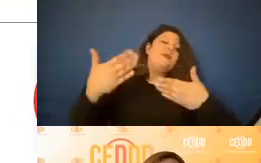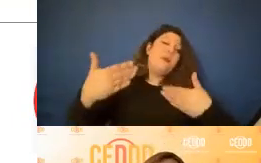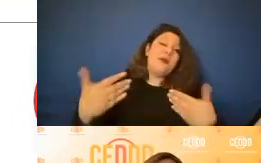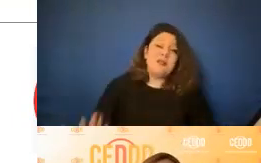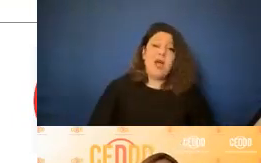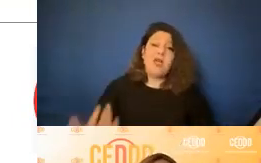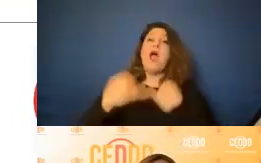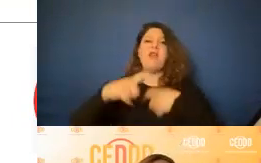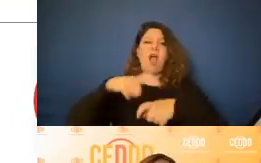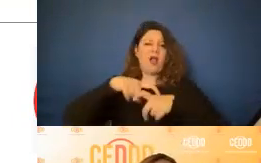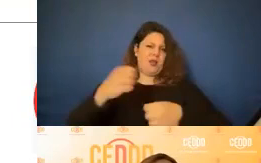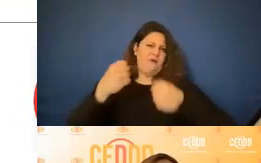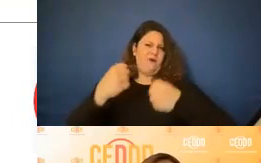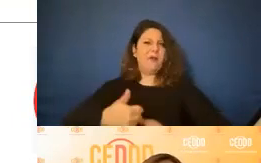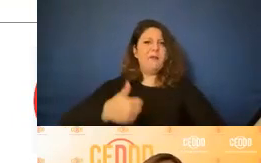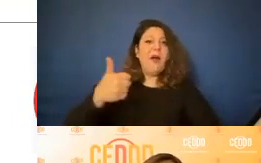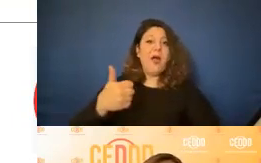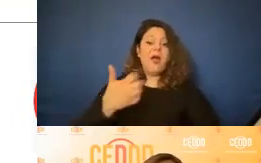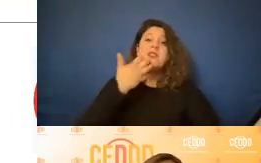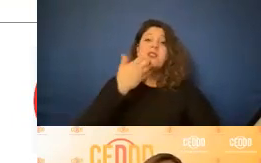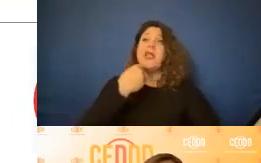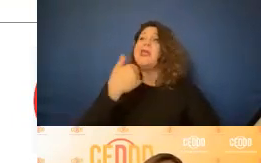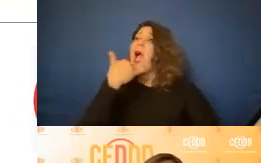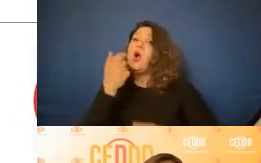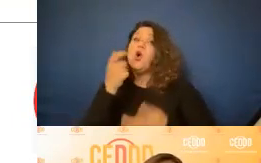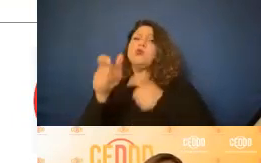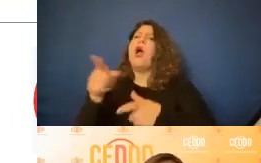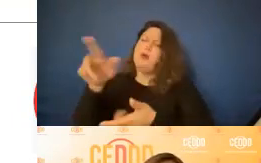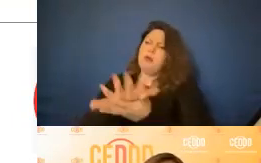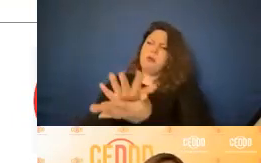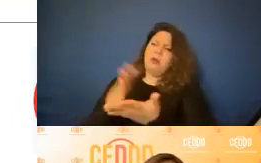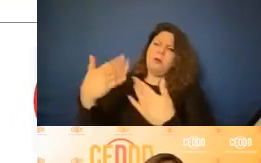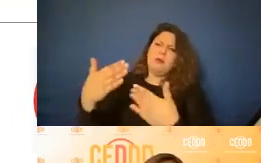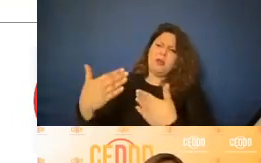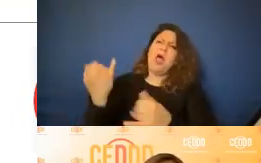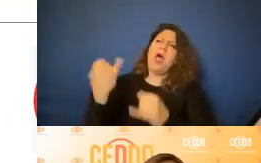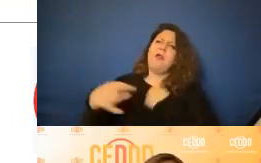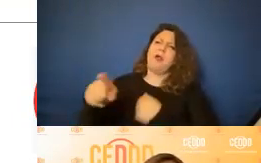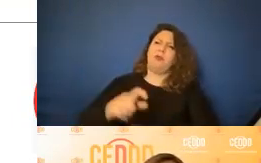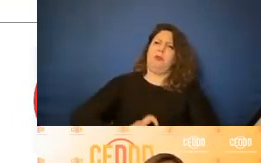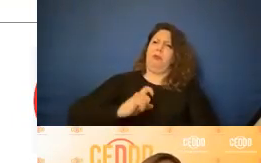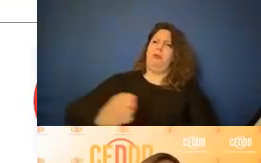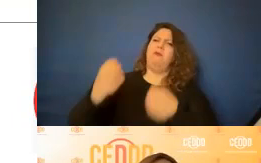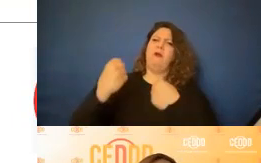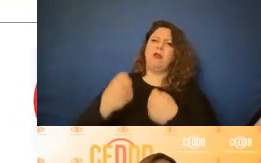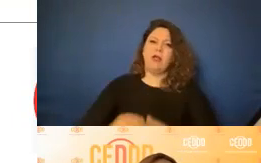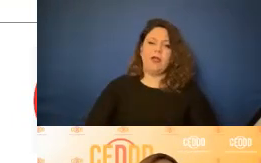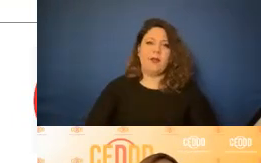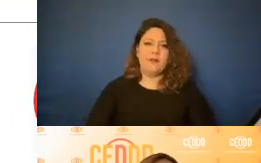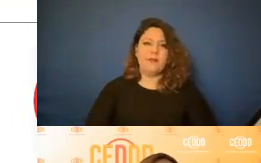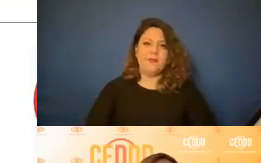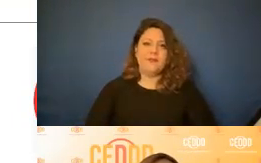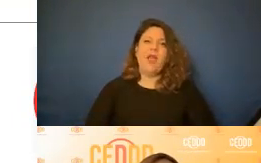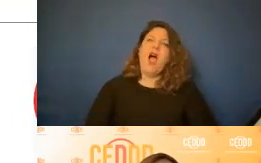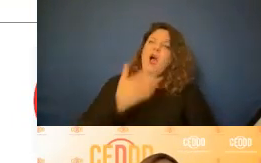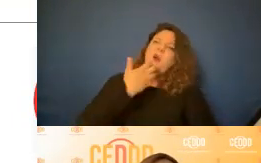al carácter, ¿no? O sea, si te dicen algo, te insultan, tú tranquilo, no pasa nada, esto te va a hacer más fuerte. Son